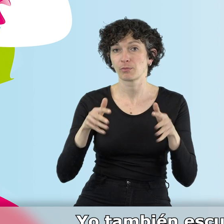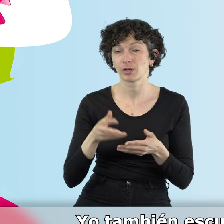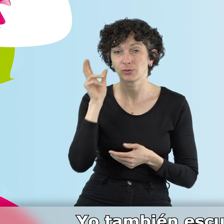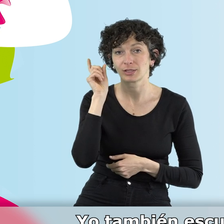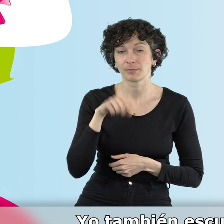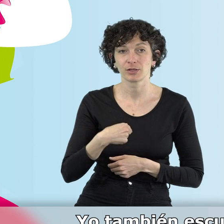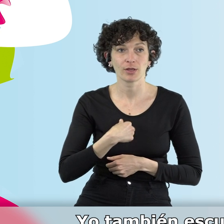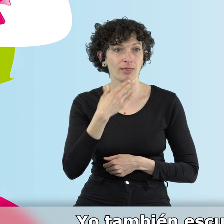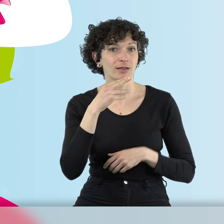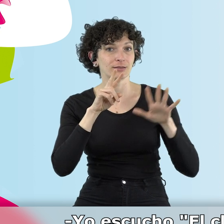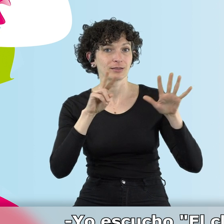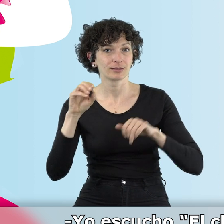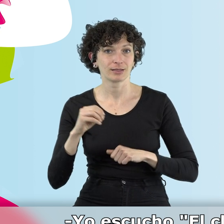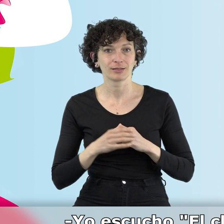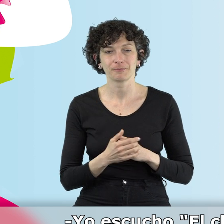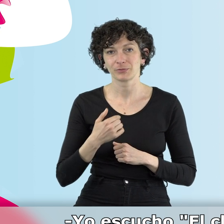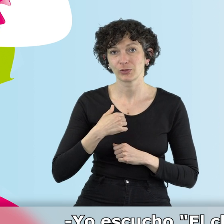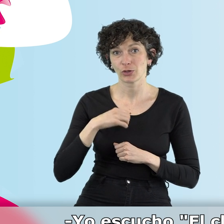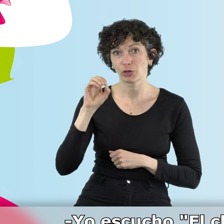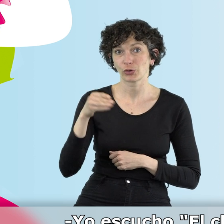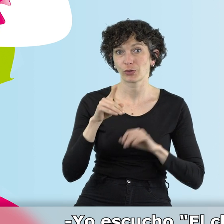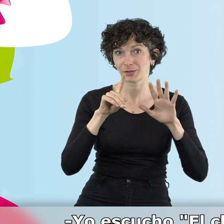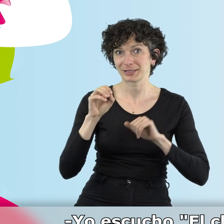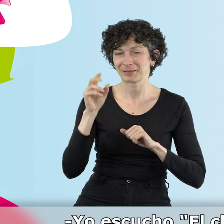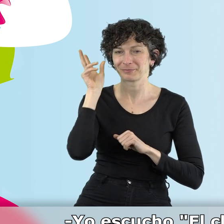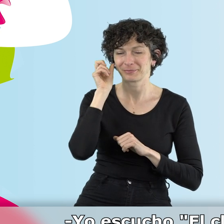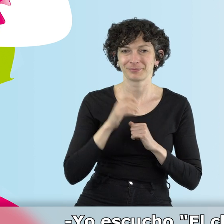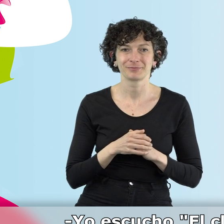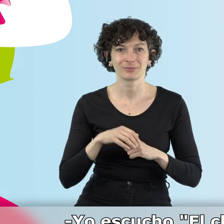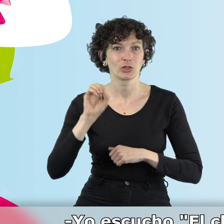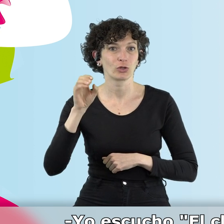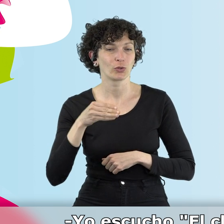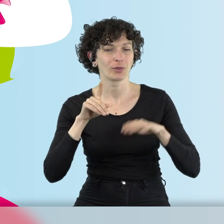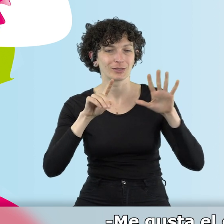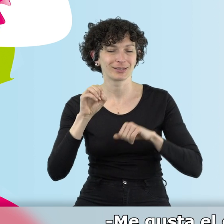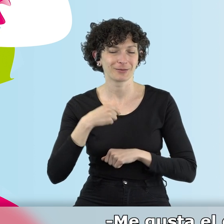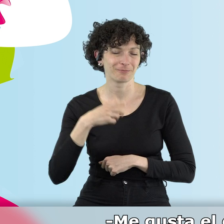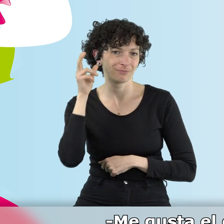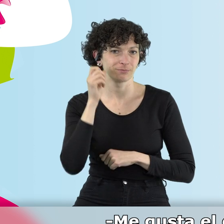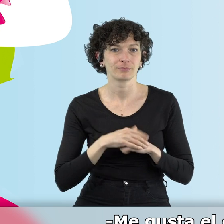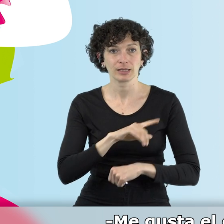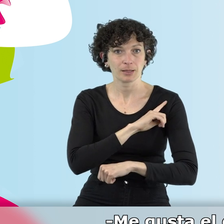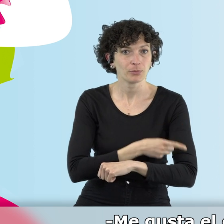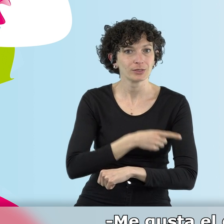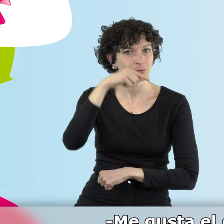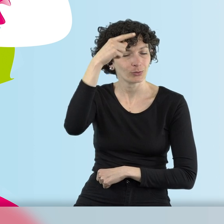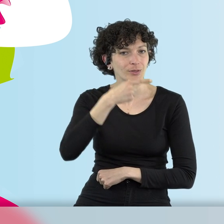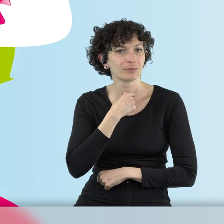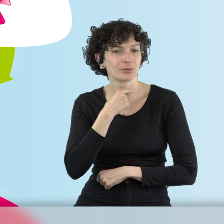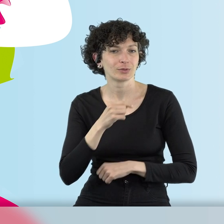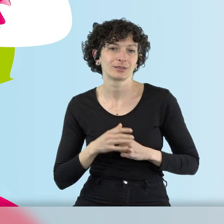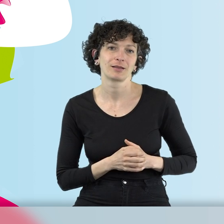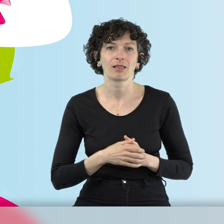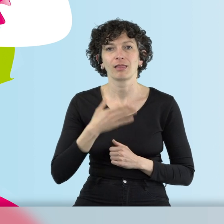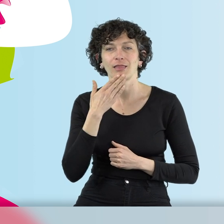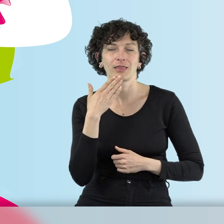escucho podcast. Tengo 70 años. Yo escucho el Club de los 60. Yo escucho el Club de los 60. Me gusta el deporte, la cultura.